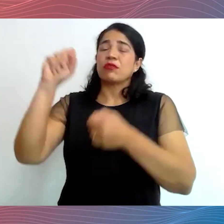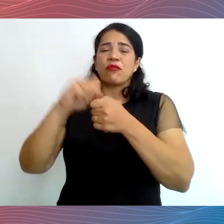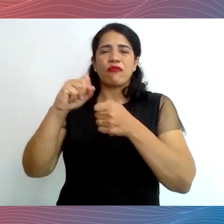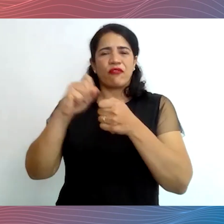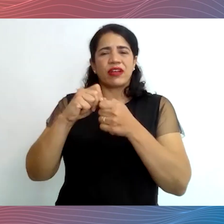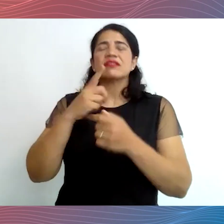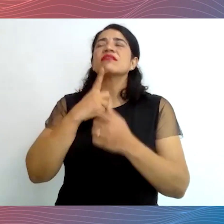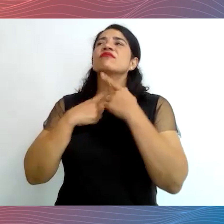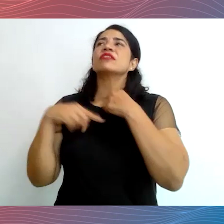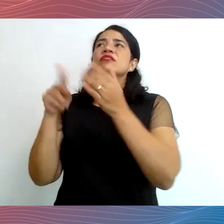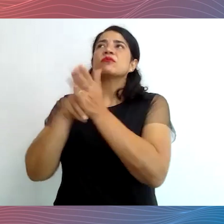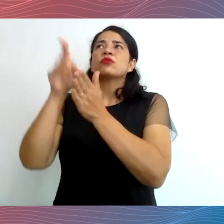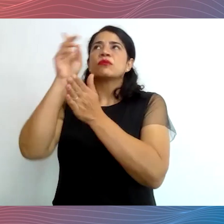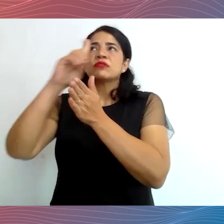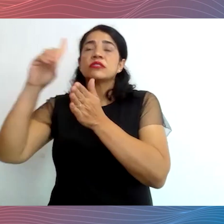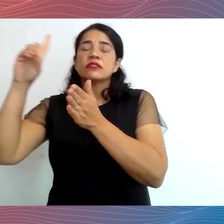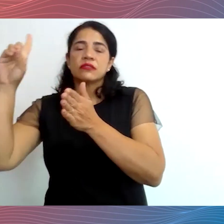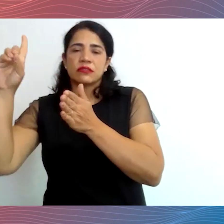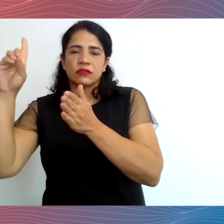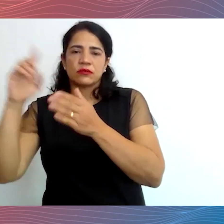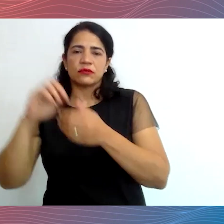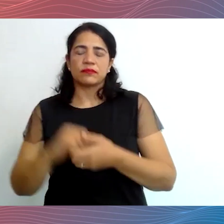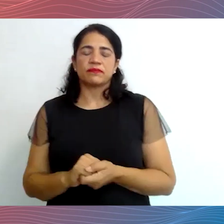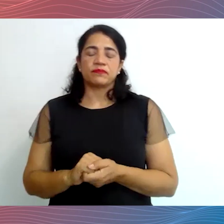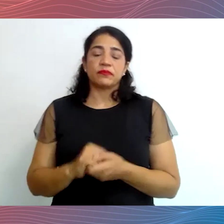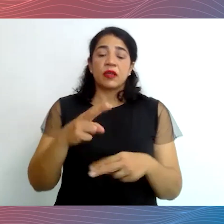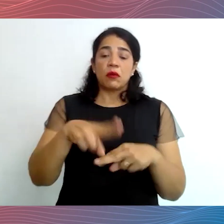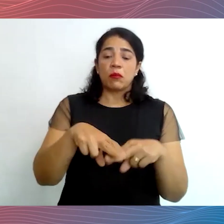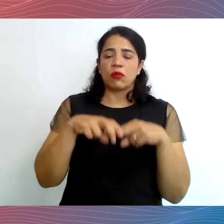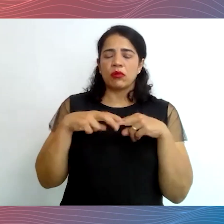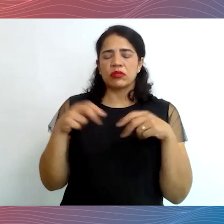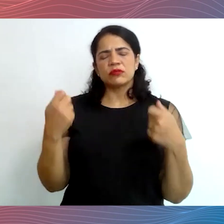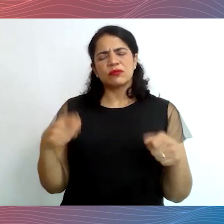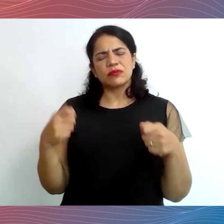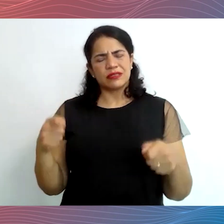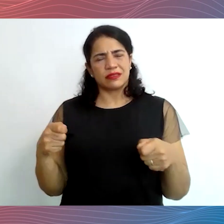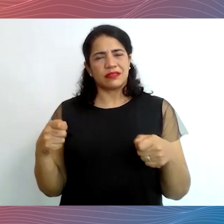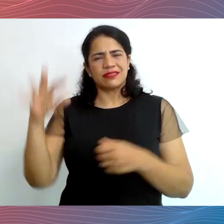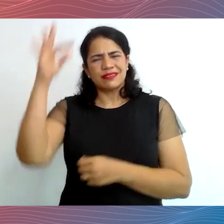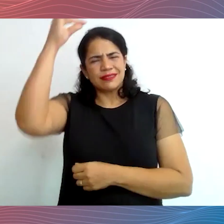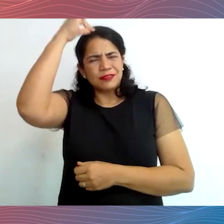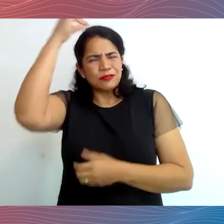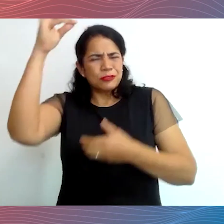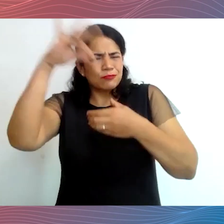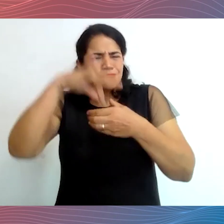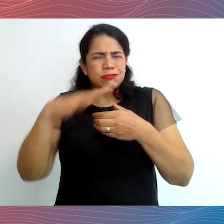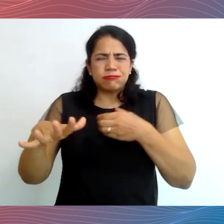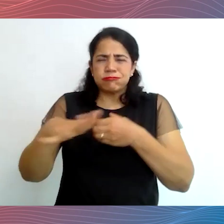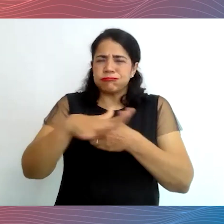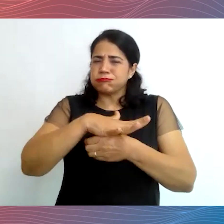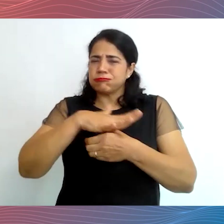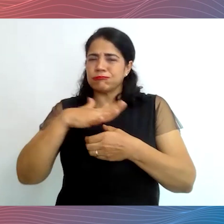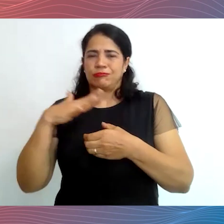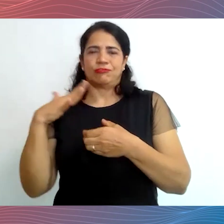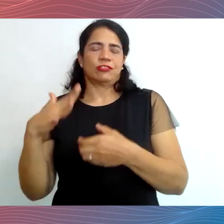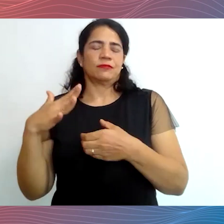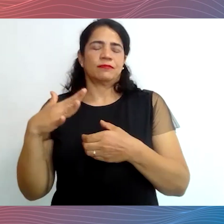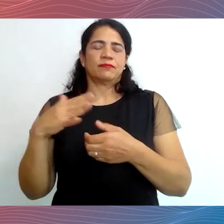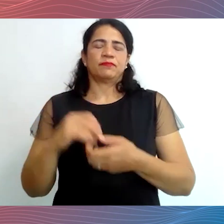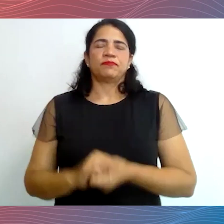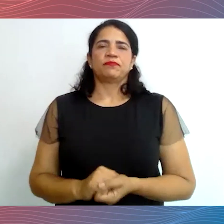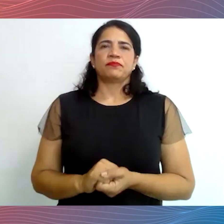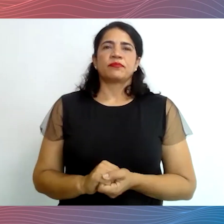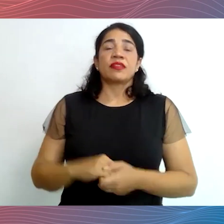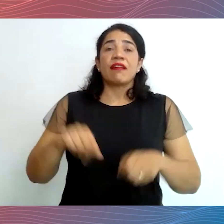irmãos, para viver uma vida humana normal, não buscar satisfação no vinho do mundo. Tudo fazemos porque a vontade de Deus seja